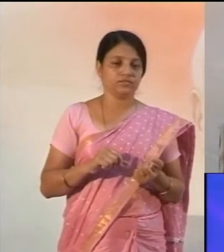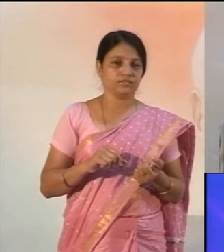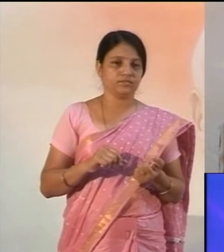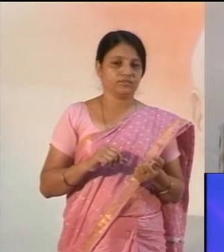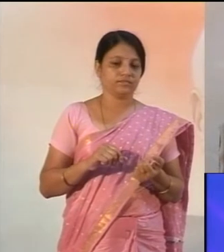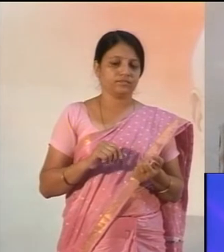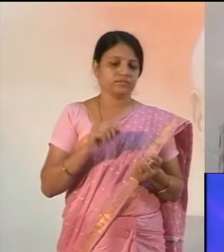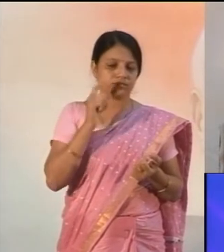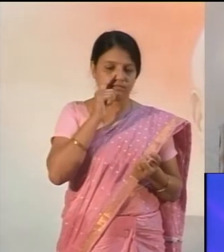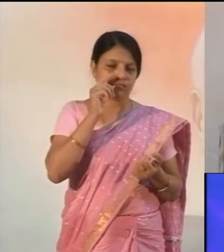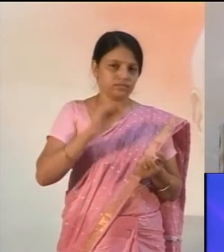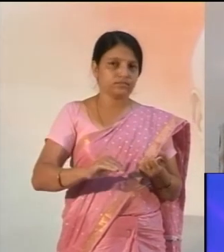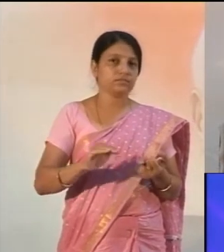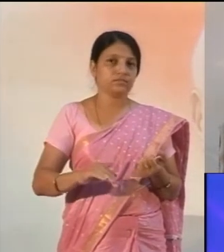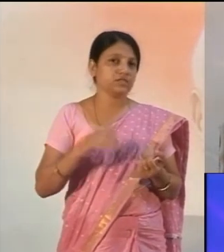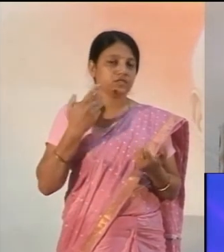बच्चे ने कहा,